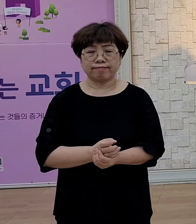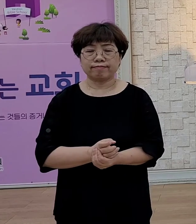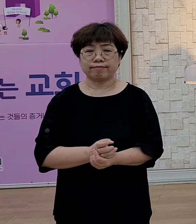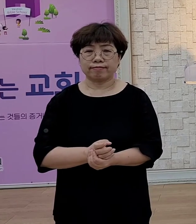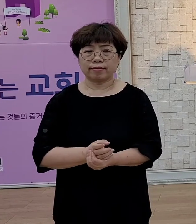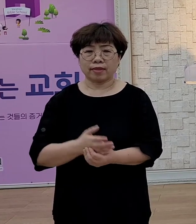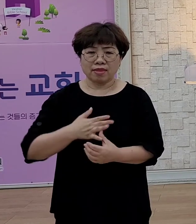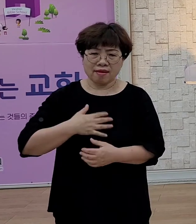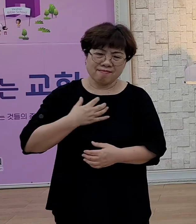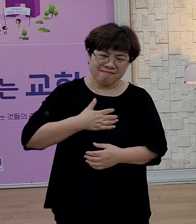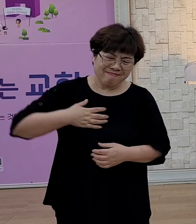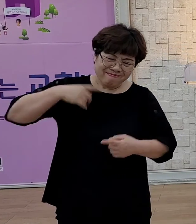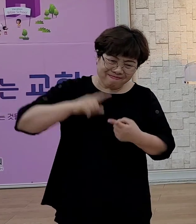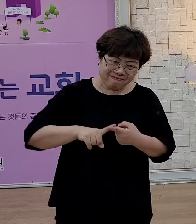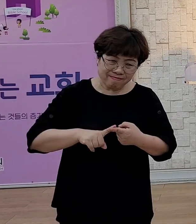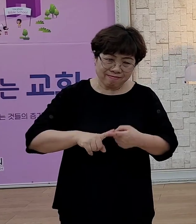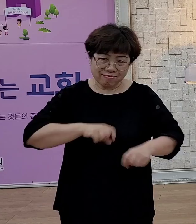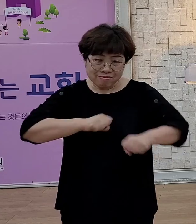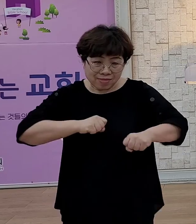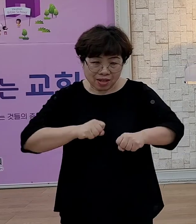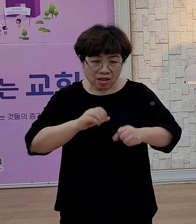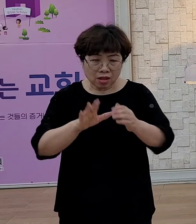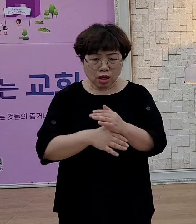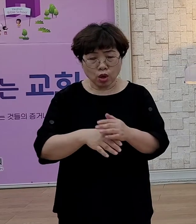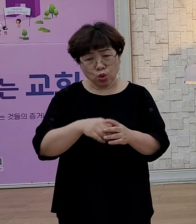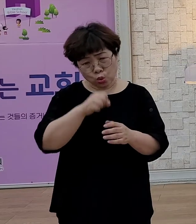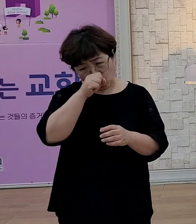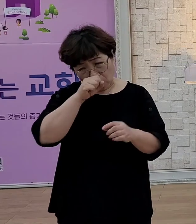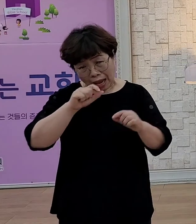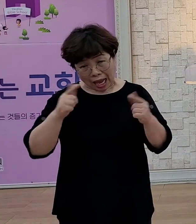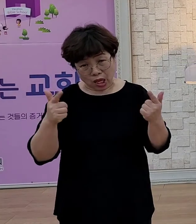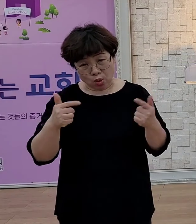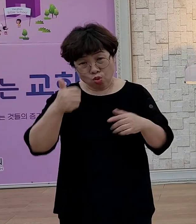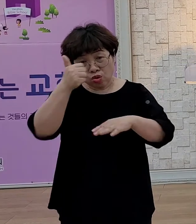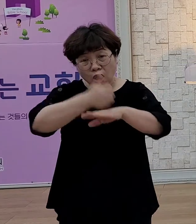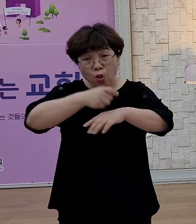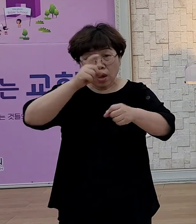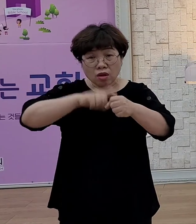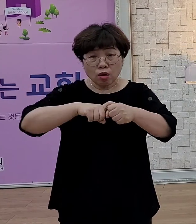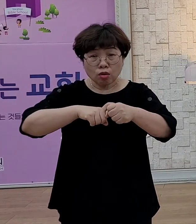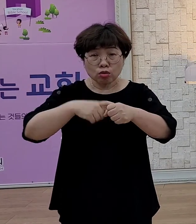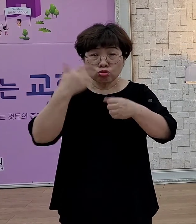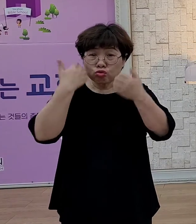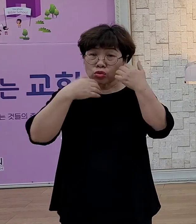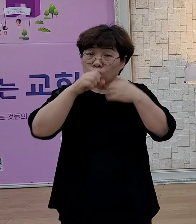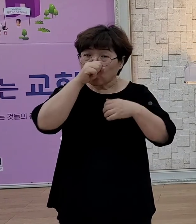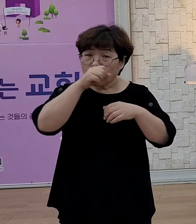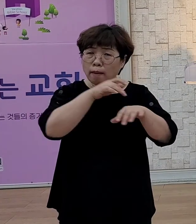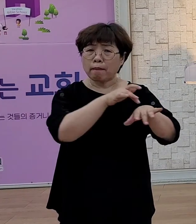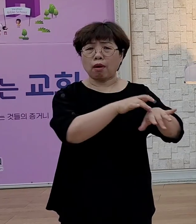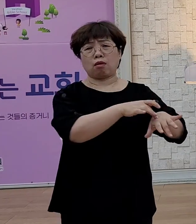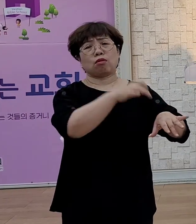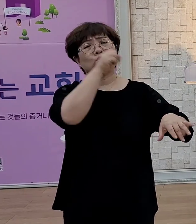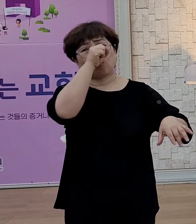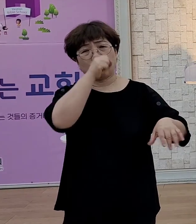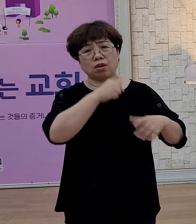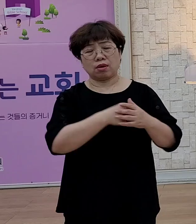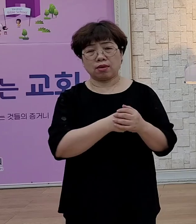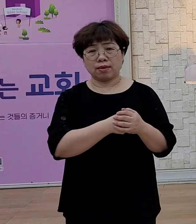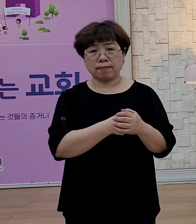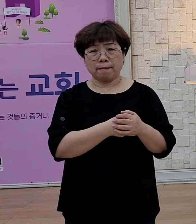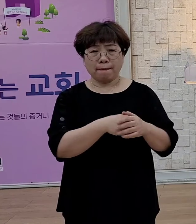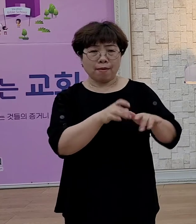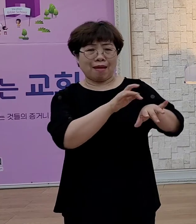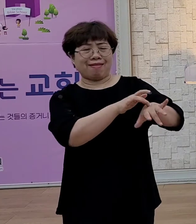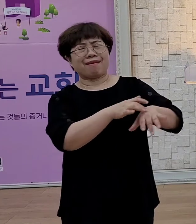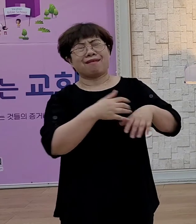이게 자기 감정대로 막 했는데 좋은 게 아니고 결과적으로 누가 좋은 일이냐? 마귀만 좋아요.